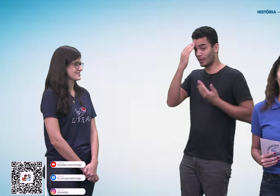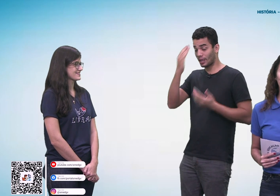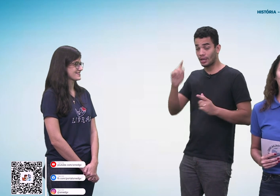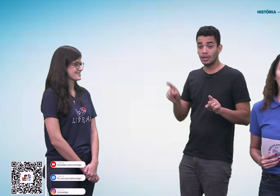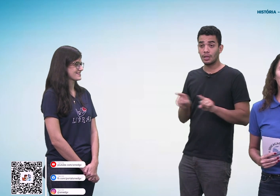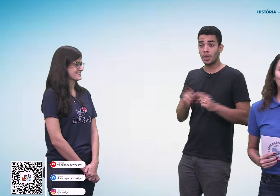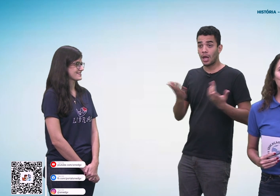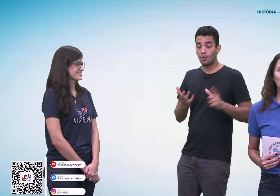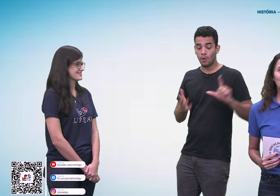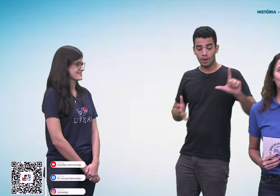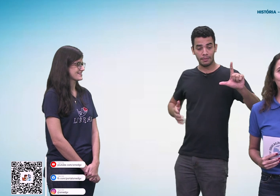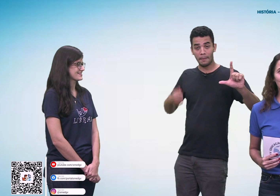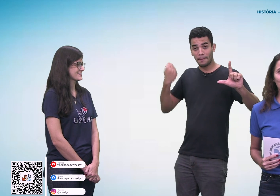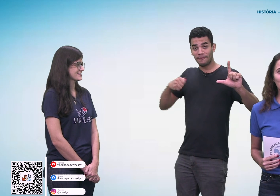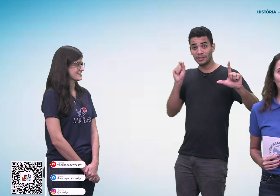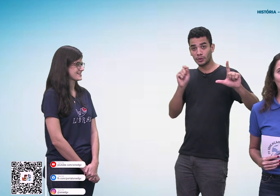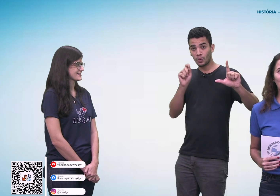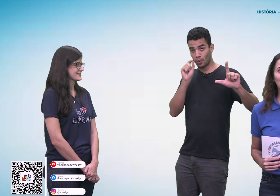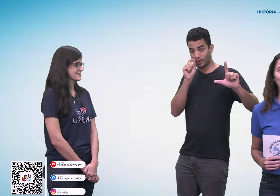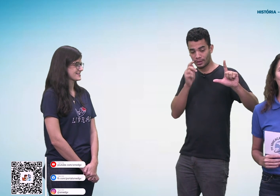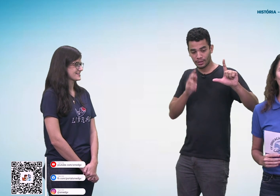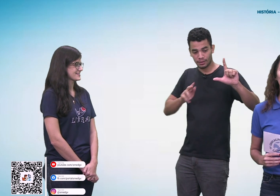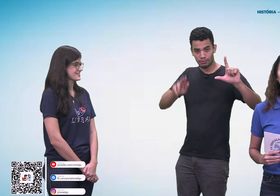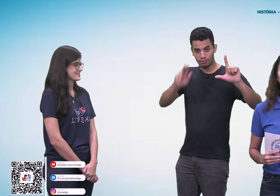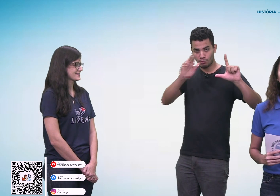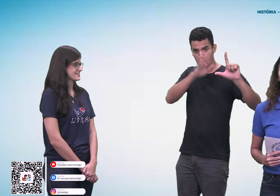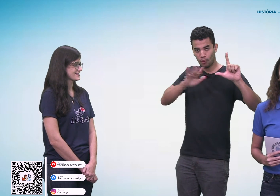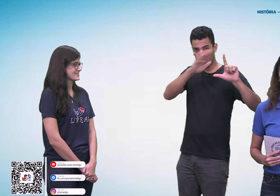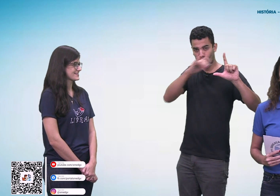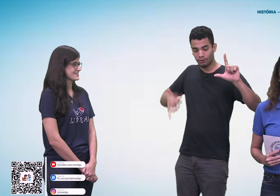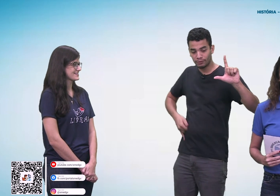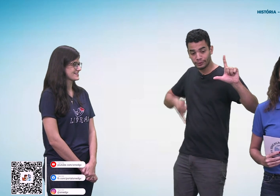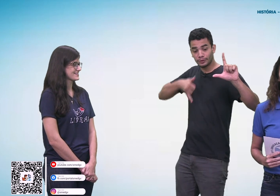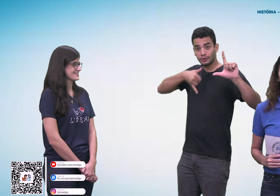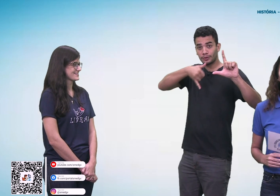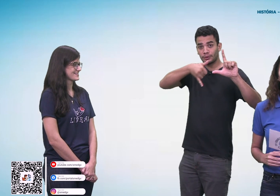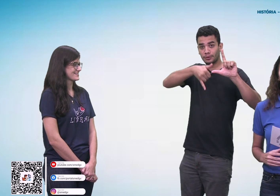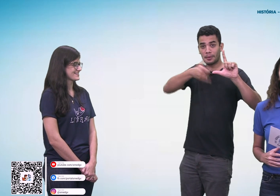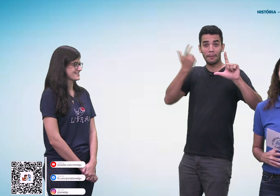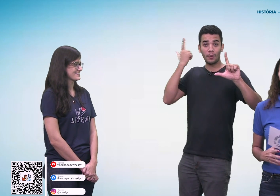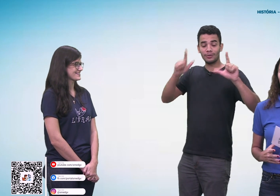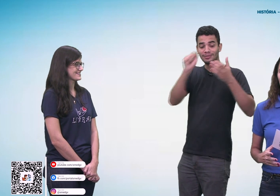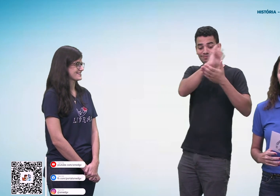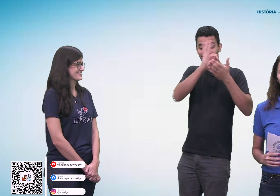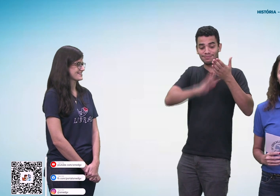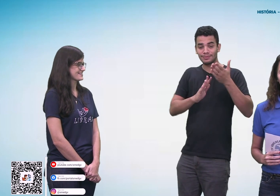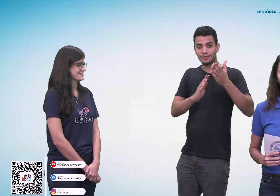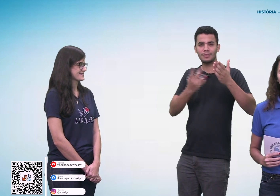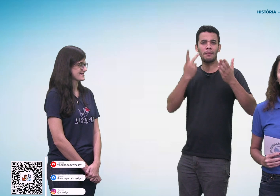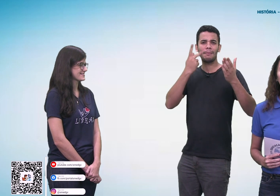GV, aponte a câmera do seu celular na imagem que aparece no canto da tela. Acesse as nossas redes sociais e